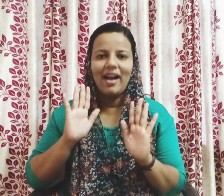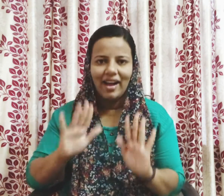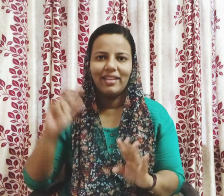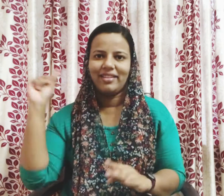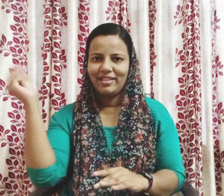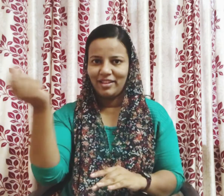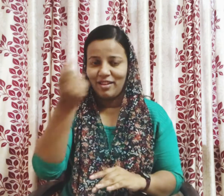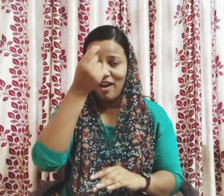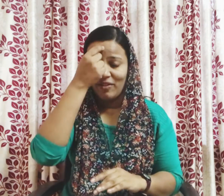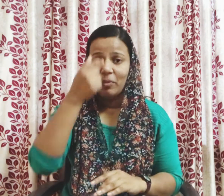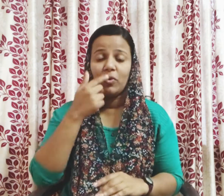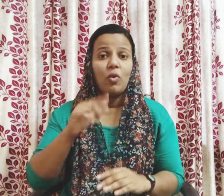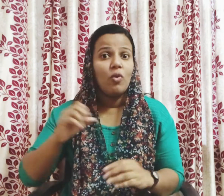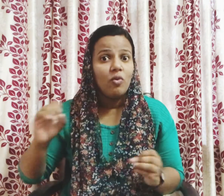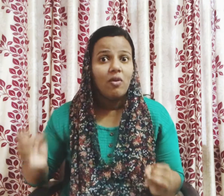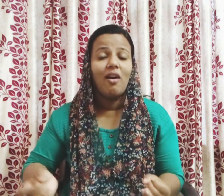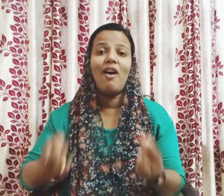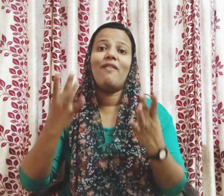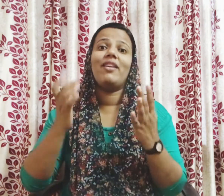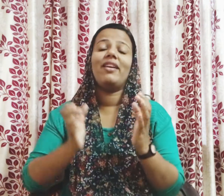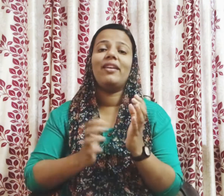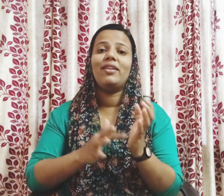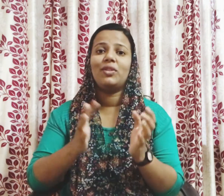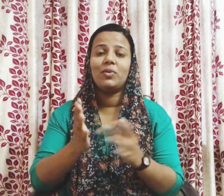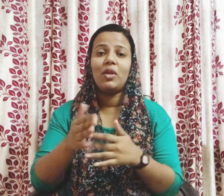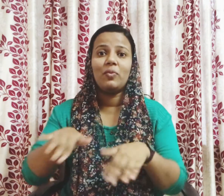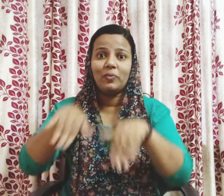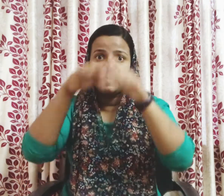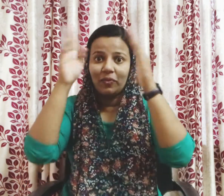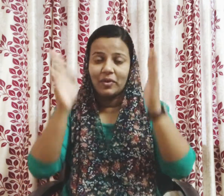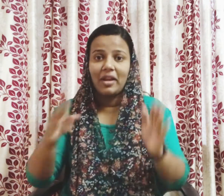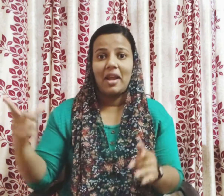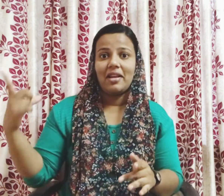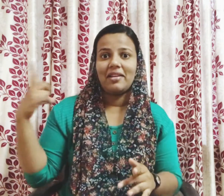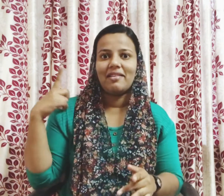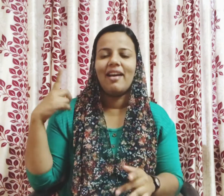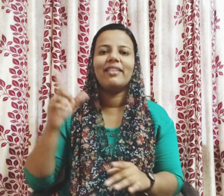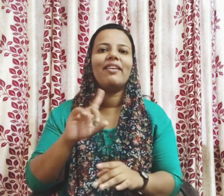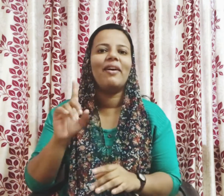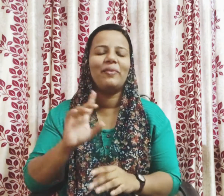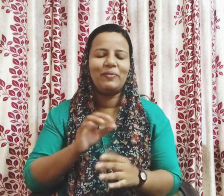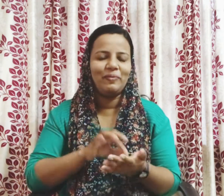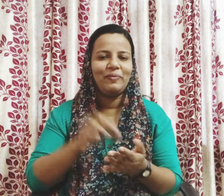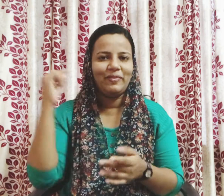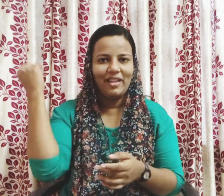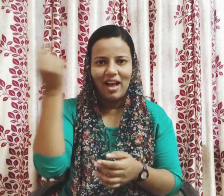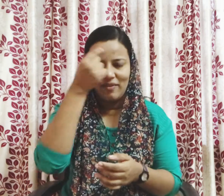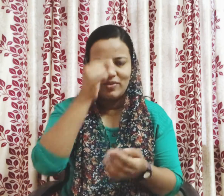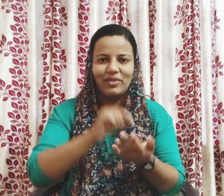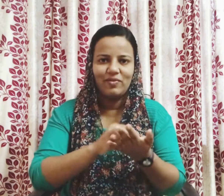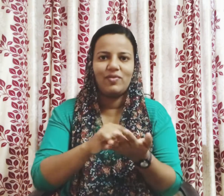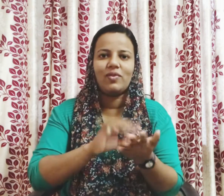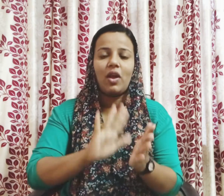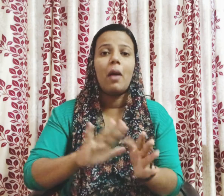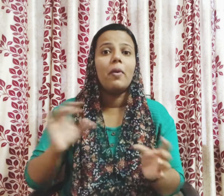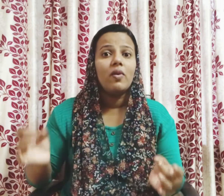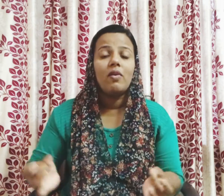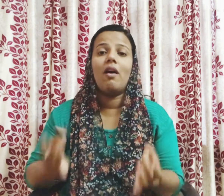അതുകൊണ്ട് ദാവീദ് പറഞ്ഞ്, ഞാൻ രാവിലെ അങ്ങേക്കായി ഒരുങ്ങി കാത്തിരിക്കുന്നു, രാവിലെ ഞാൻ അങ്ങേക്കായി ഒരുങ്ങി കാത്തിരിക്കുന്നു. അപ്പോൾ